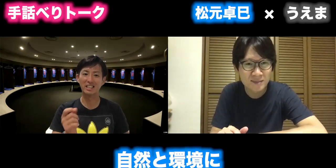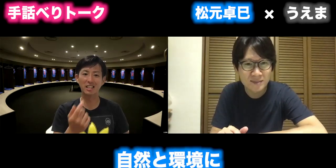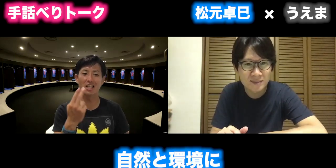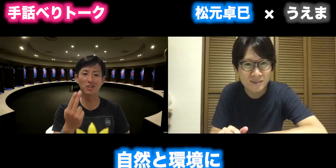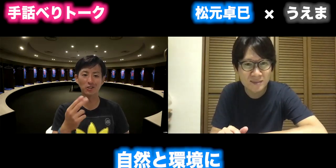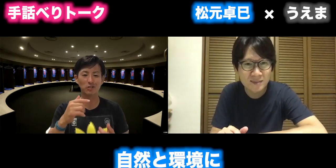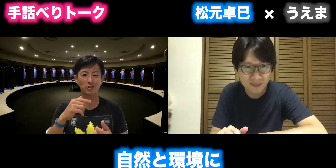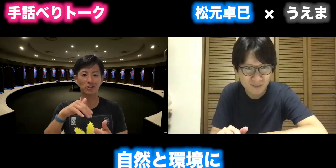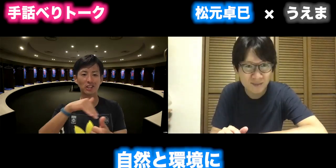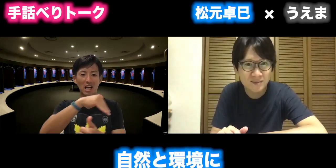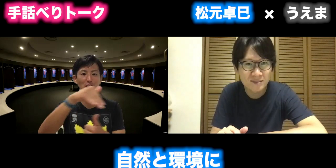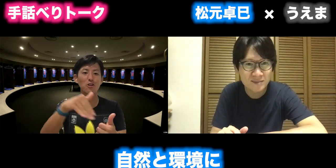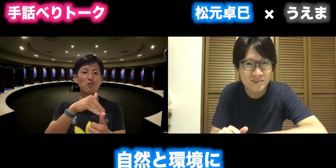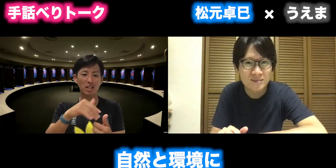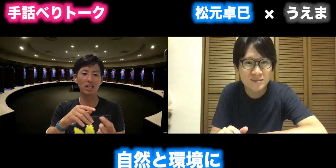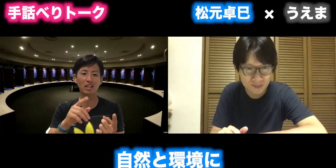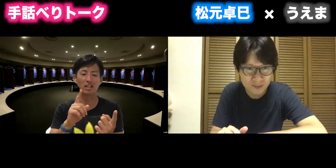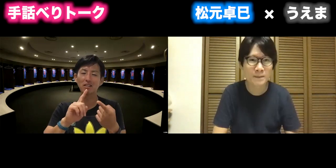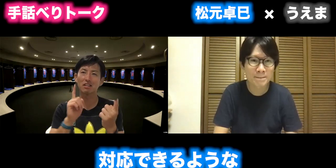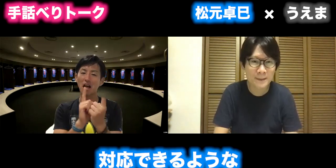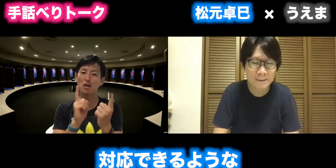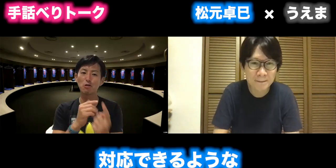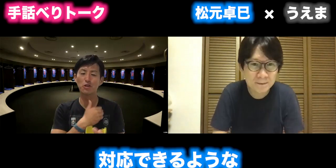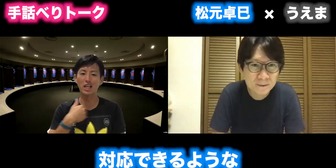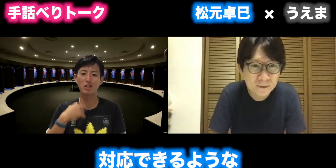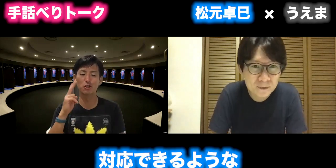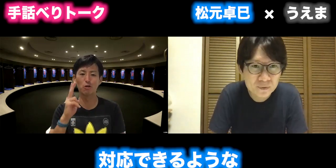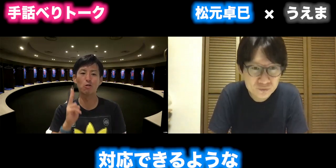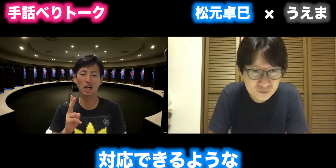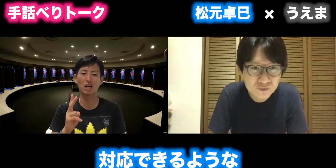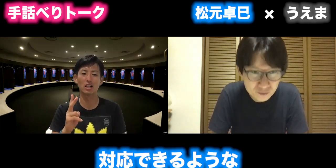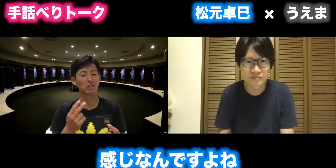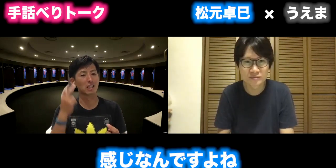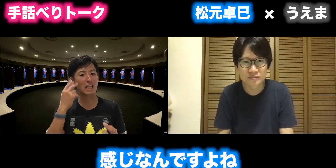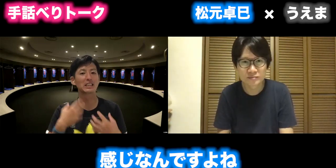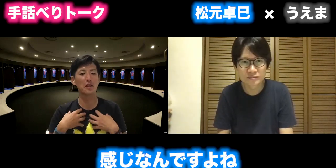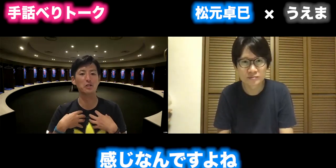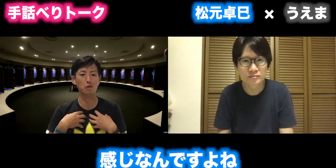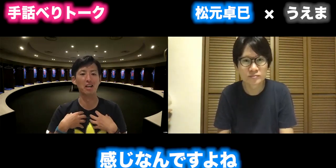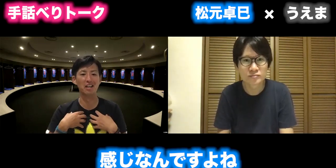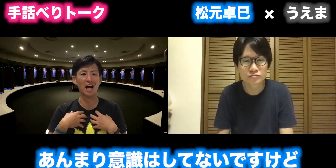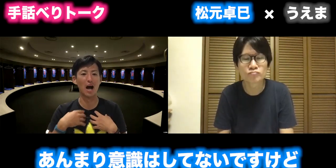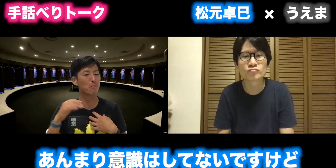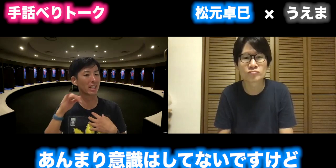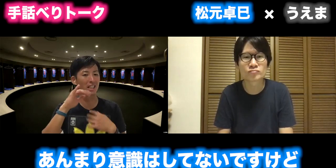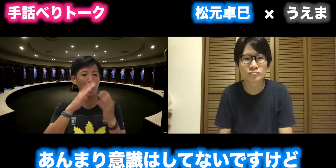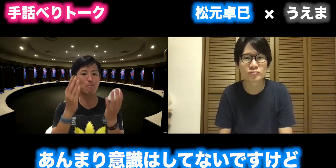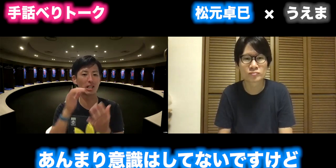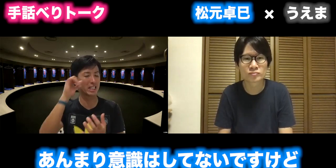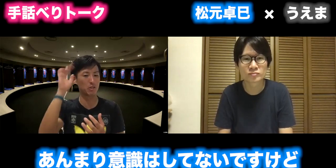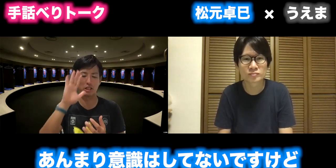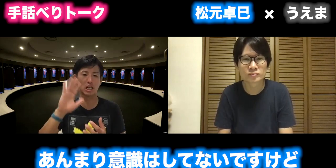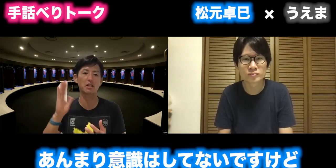自然と豚環境に対応できるような感じなんですよねあんまり